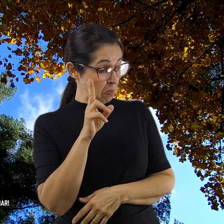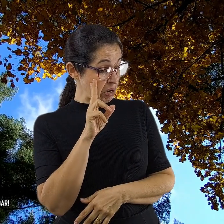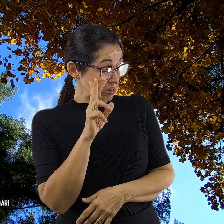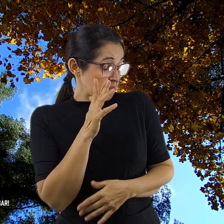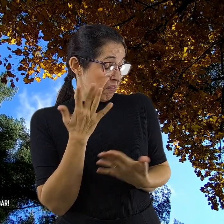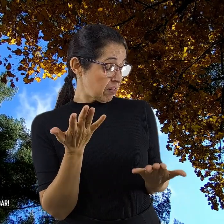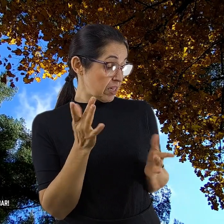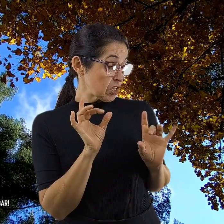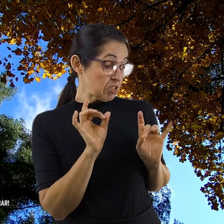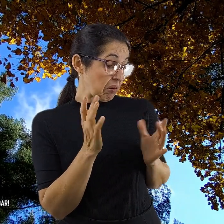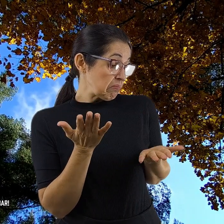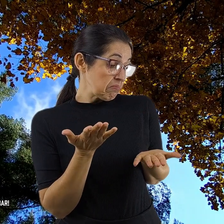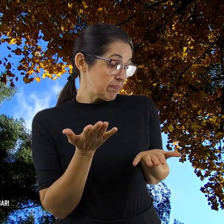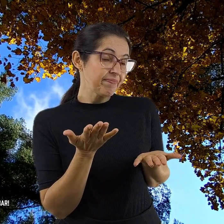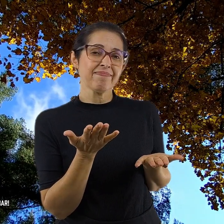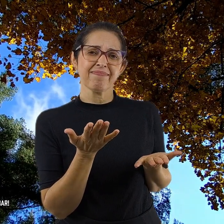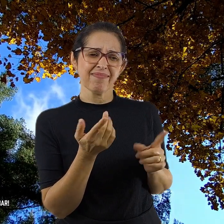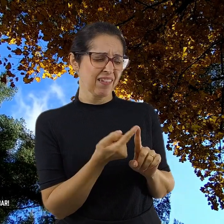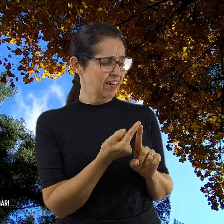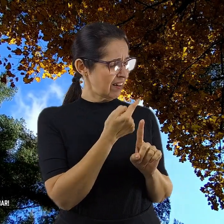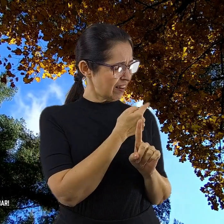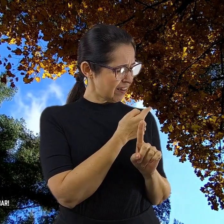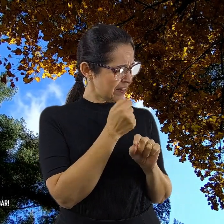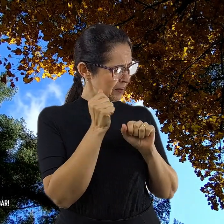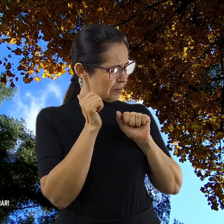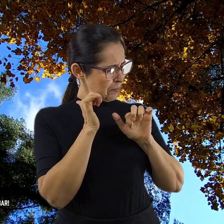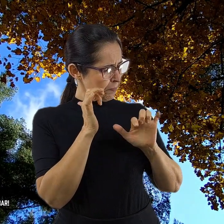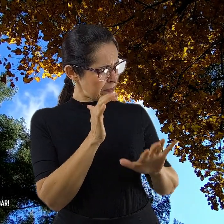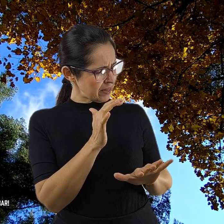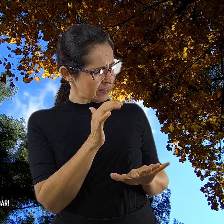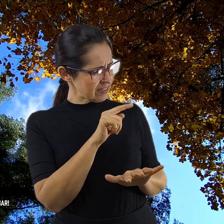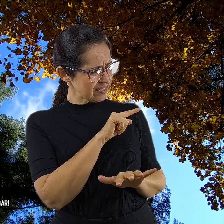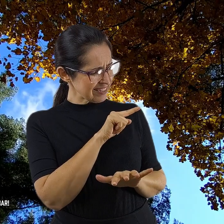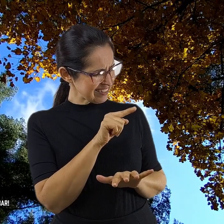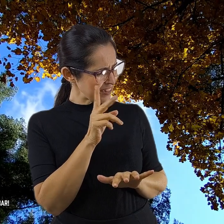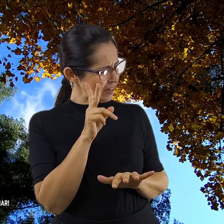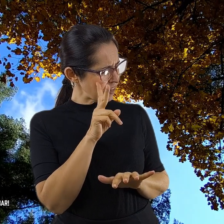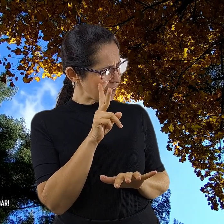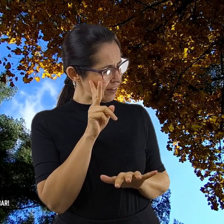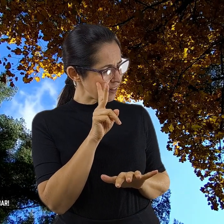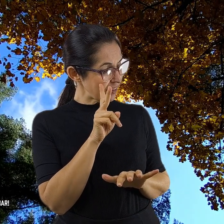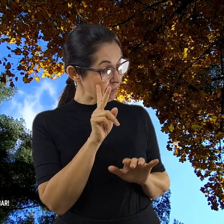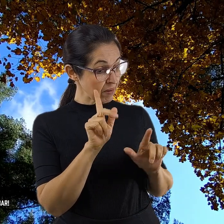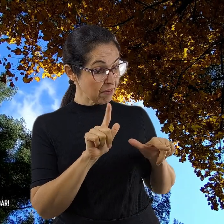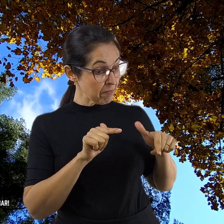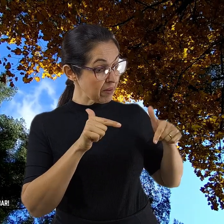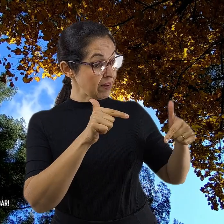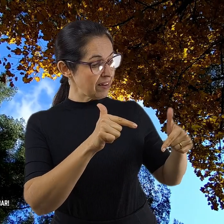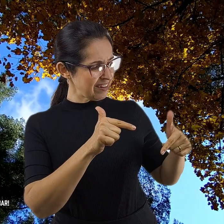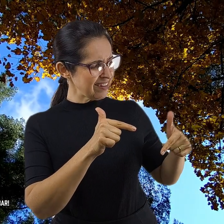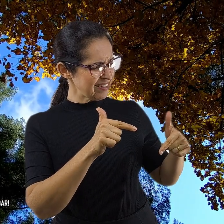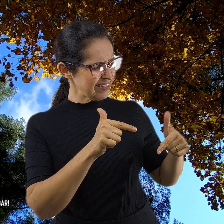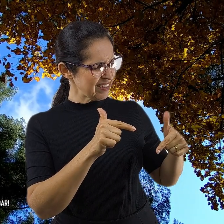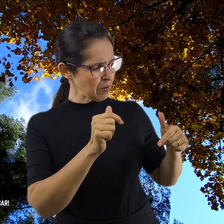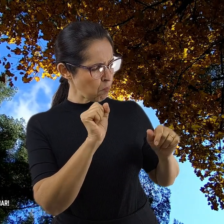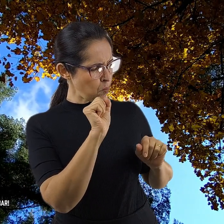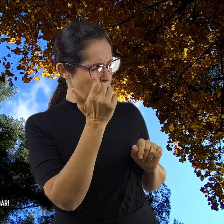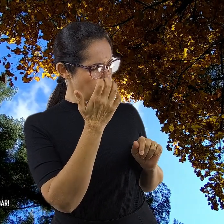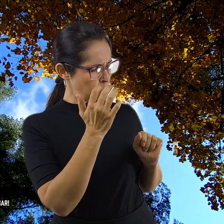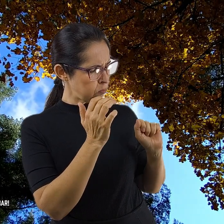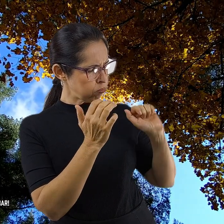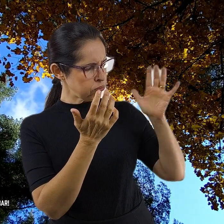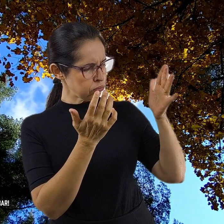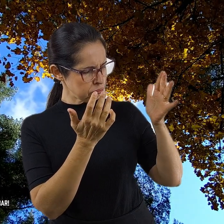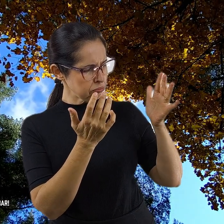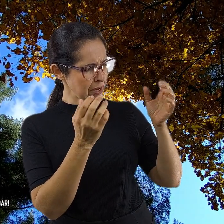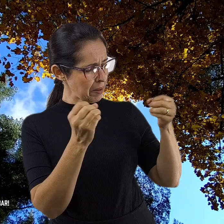vocês. Mas aquelas primeiras bênçãos, aquelas primeiras operações, os sinais,